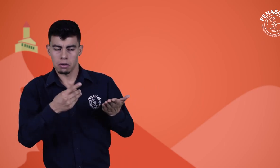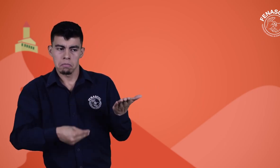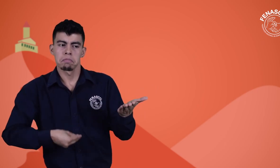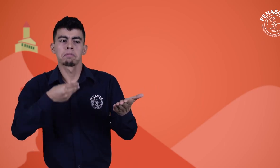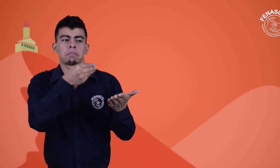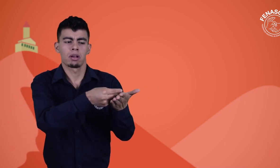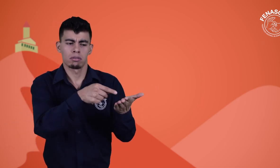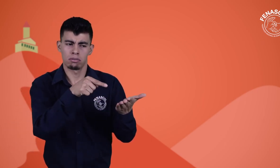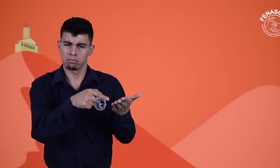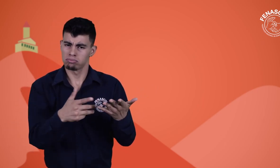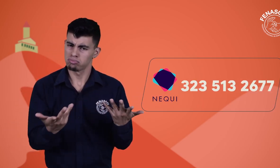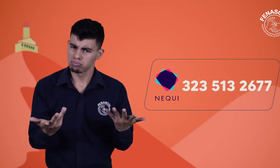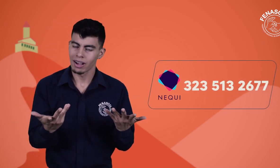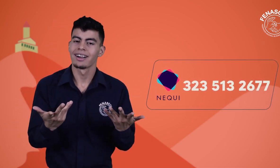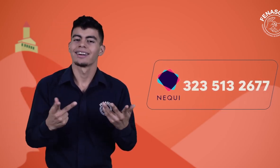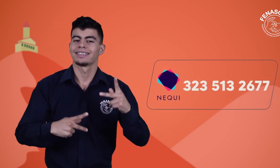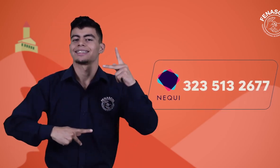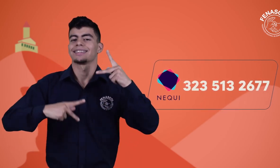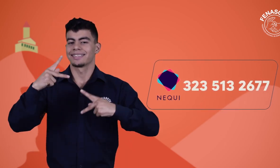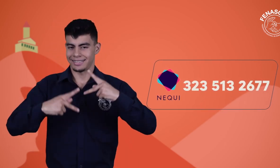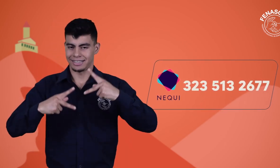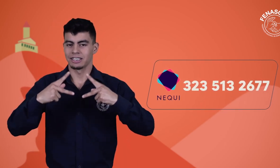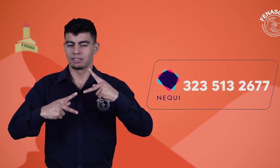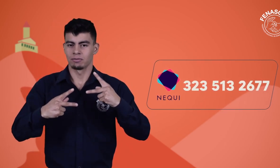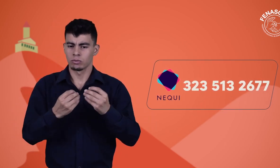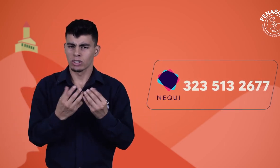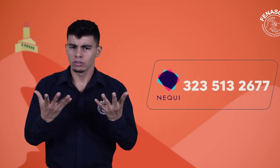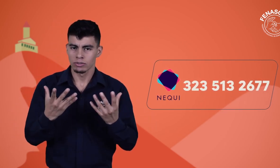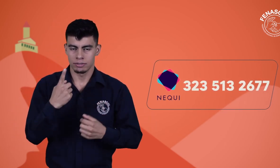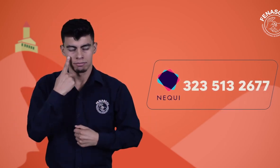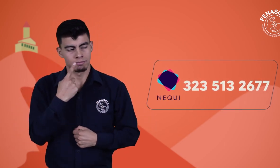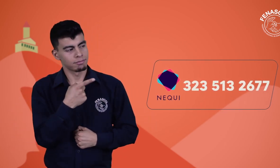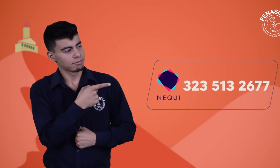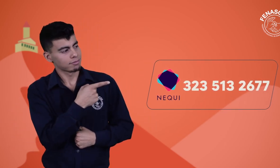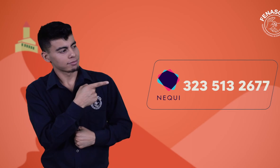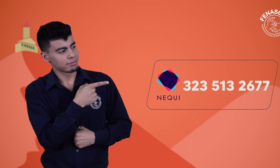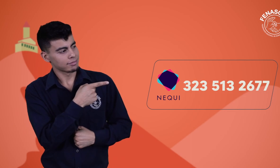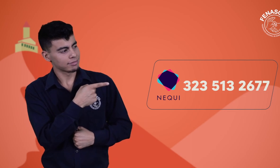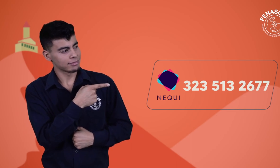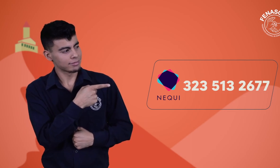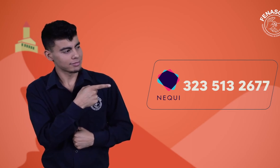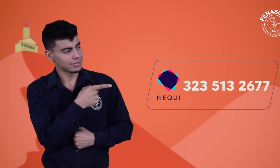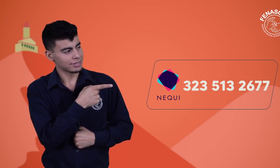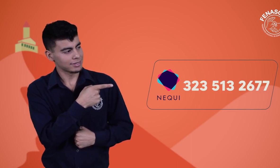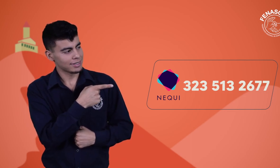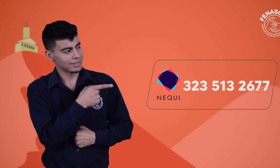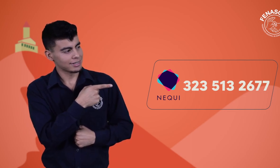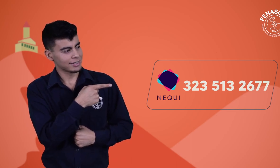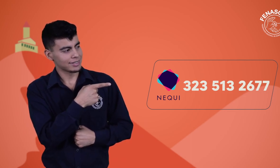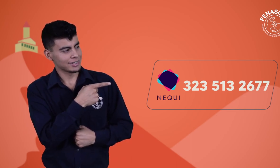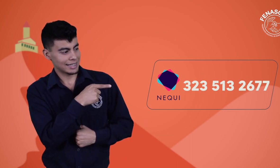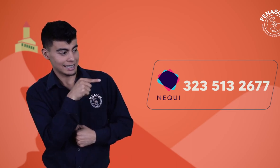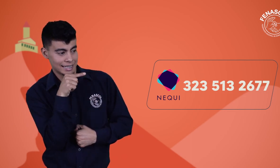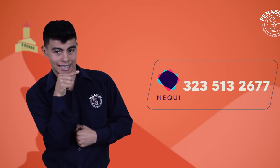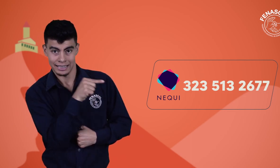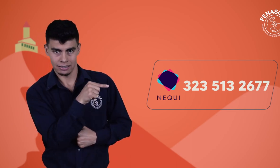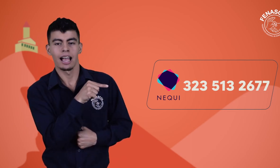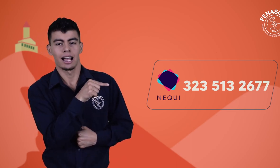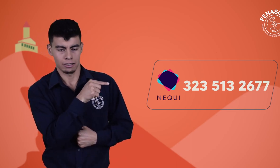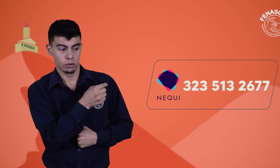a realizar el pago deberás transferir el dinero a la cuenta nequi 323513 26 77 hecho esto